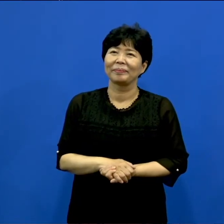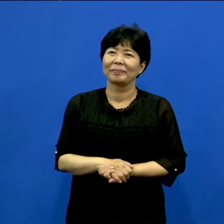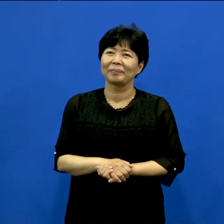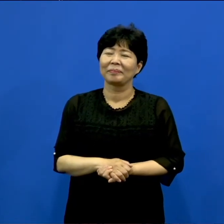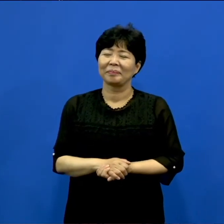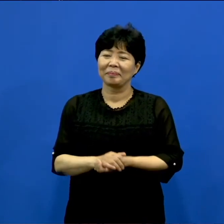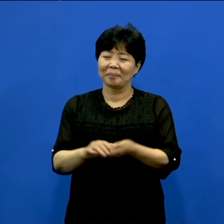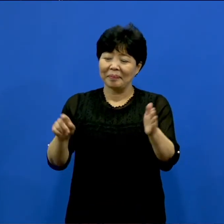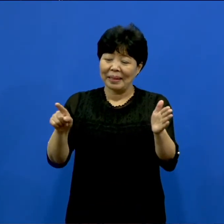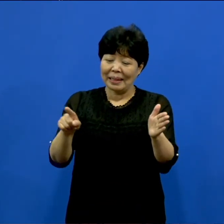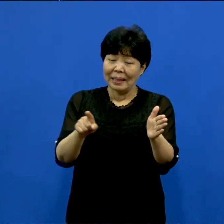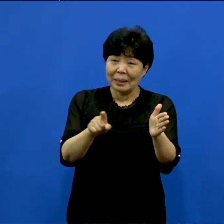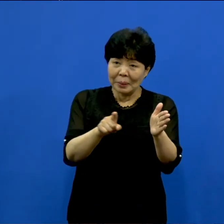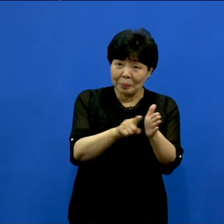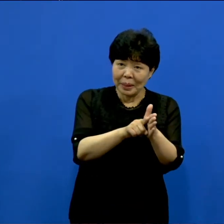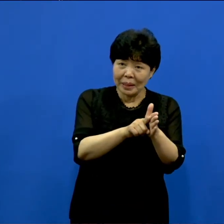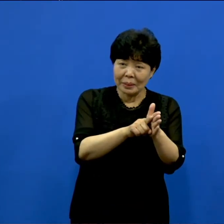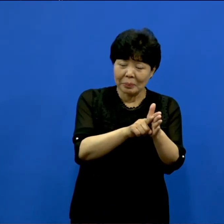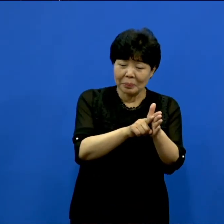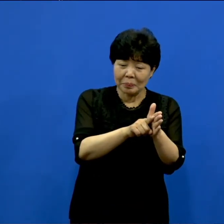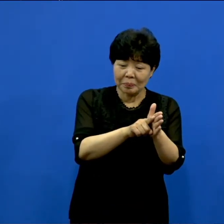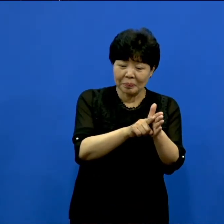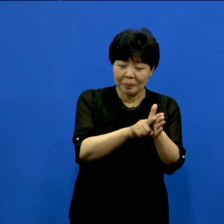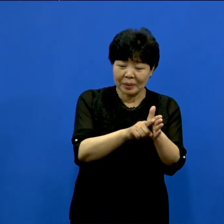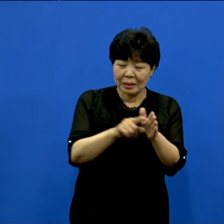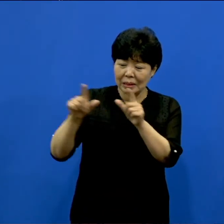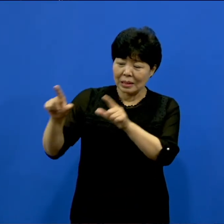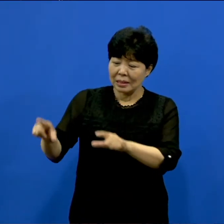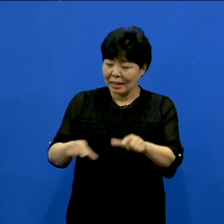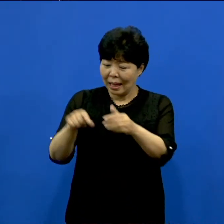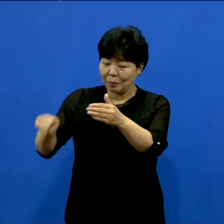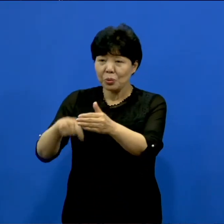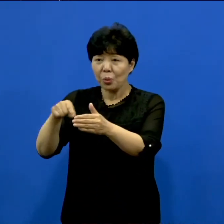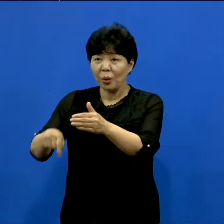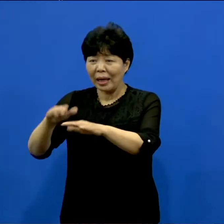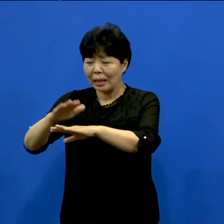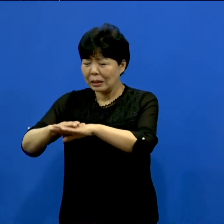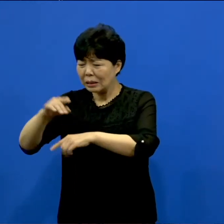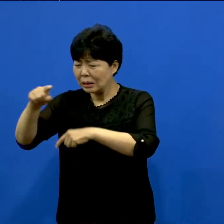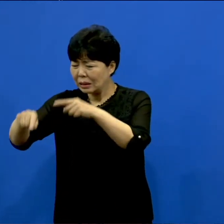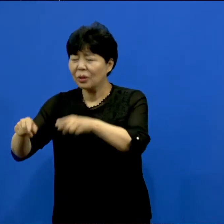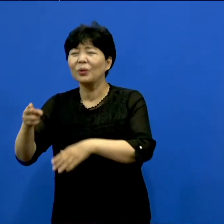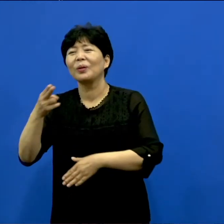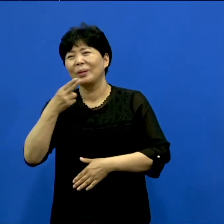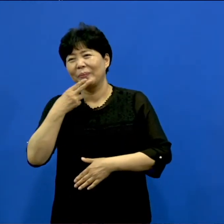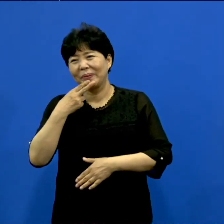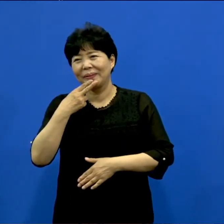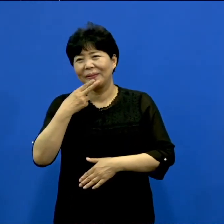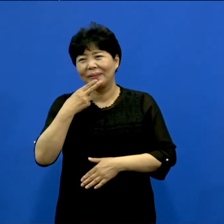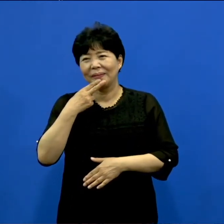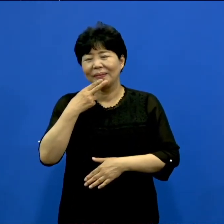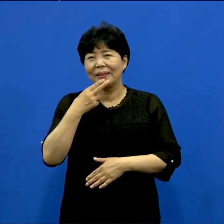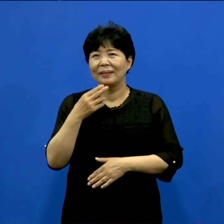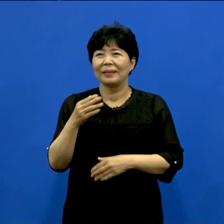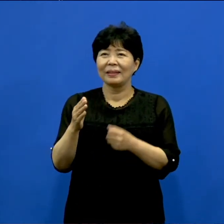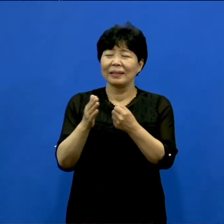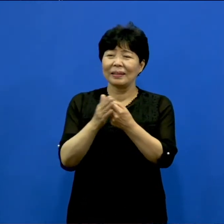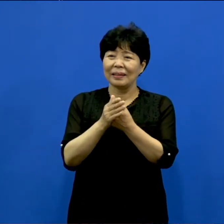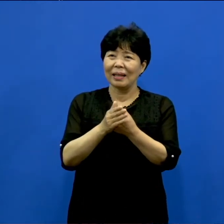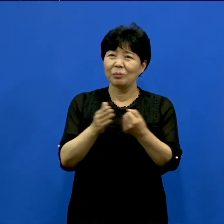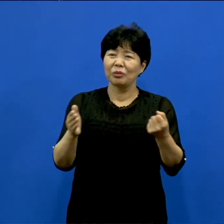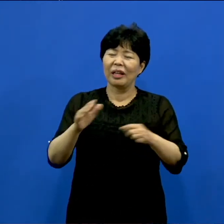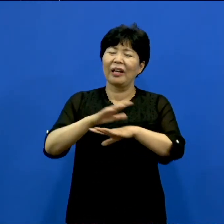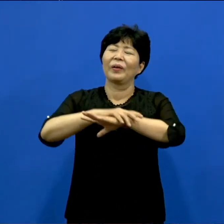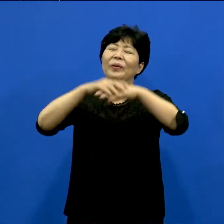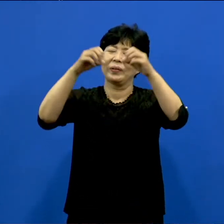믿음이 실제의 삶으로 연결되지 않는다는 겁니다. 믿음이 하나님에 대한 신뢰와 연결되어 있지 않기 때문에 그 믿음은 아무것도 아니야.